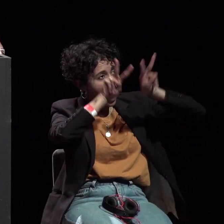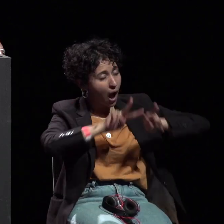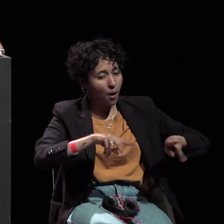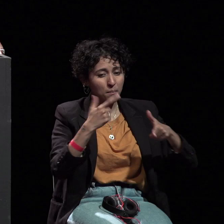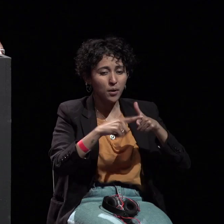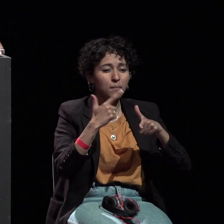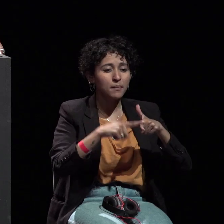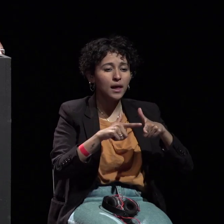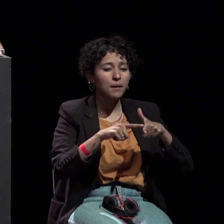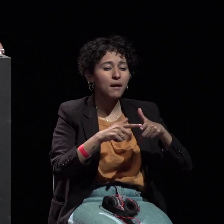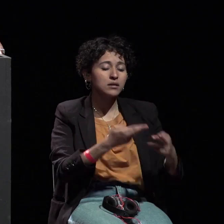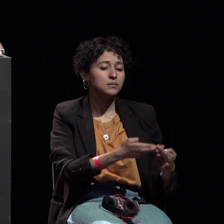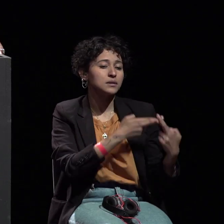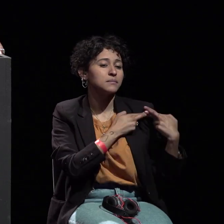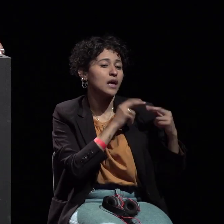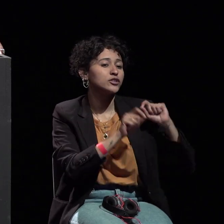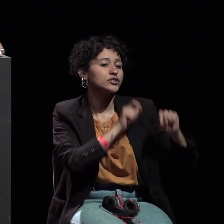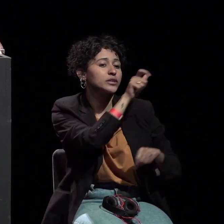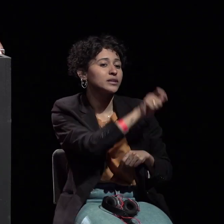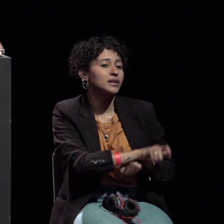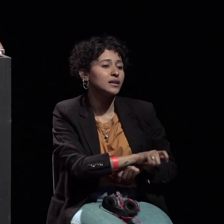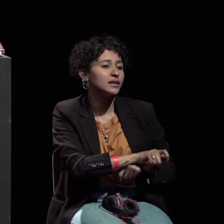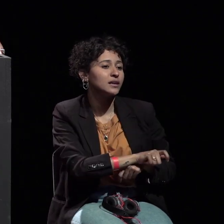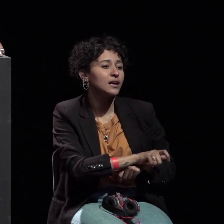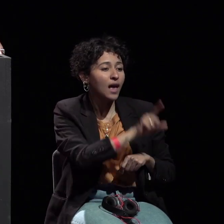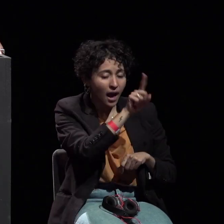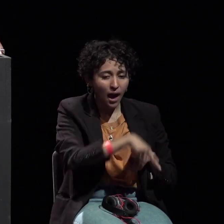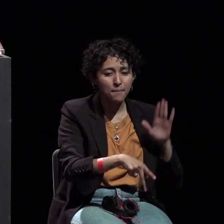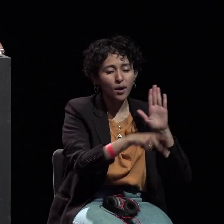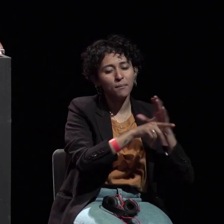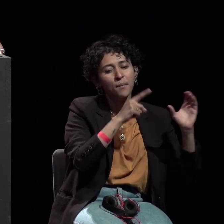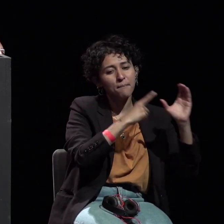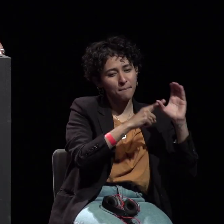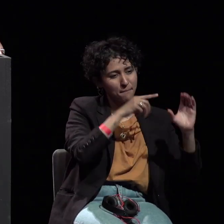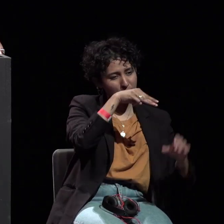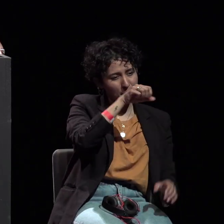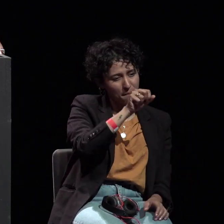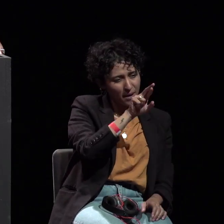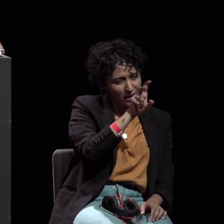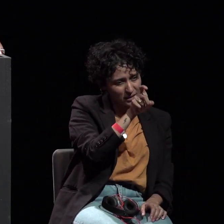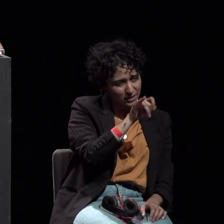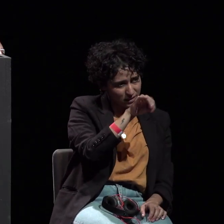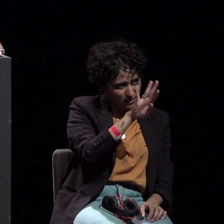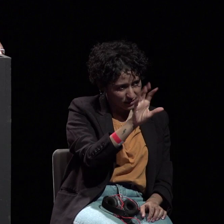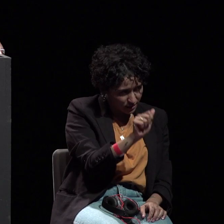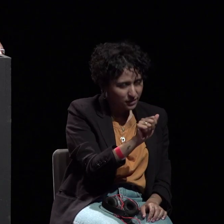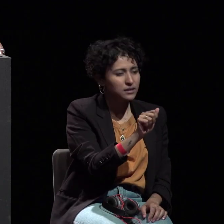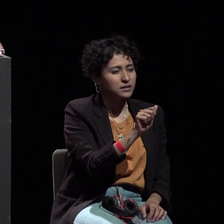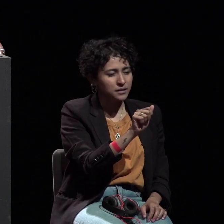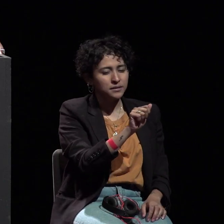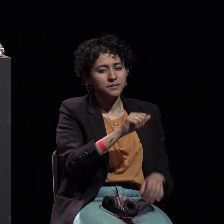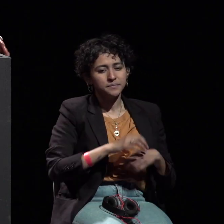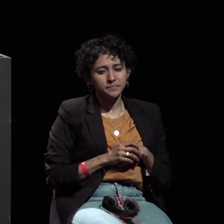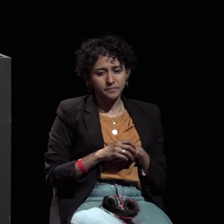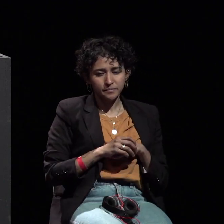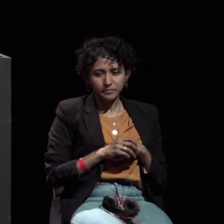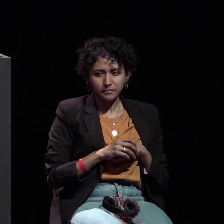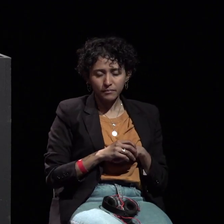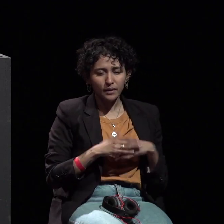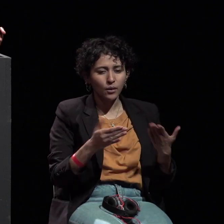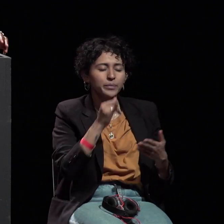divisão comunicacional do trabalho. Porque a ideia de enquadramento, mesmo para quem é da antropologia,